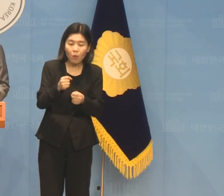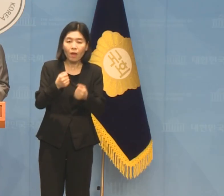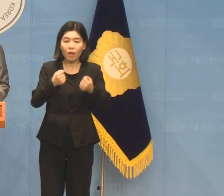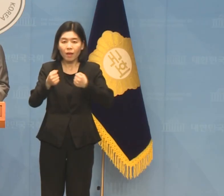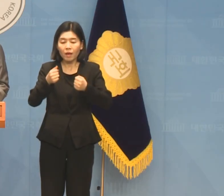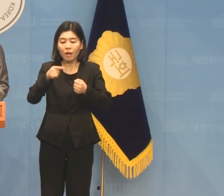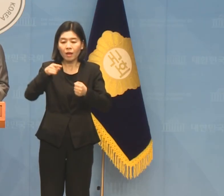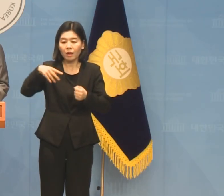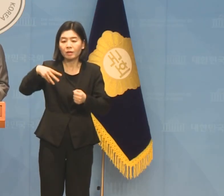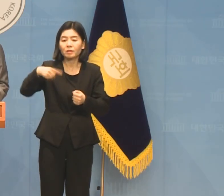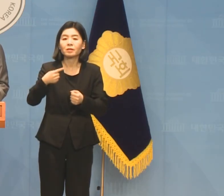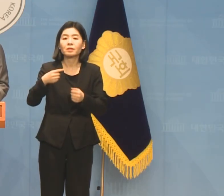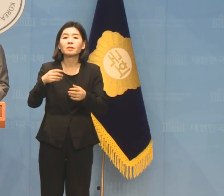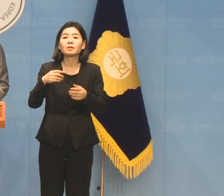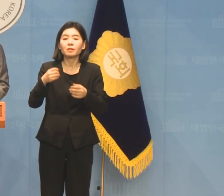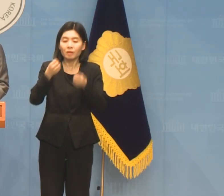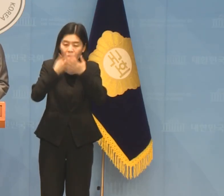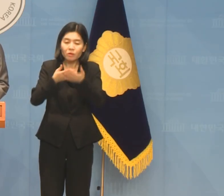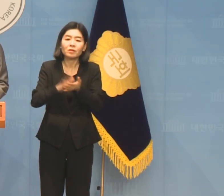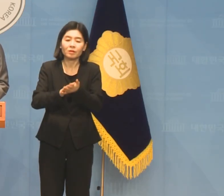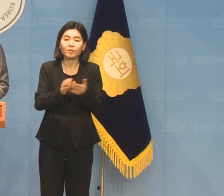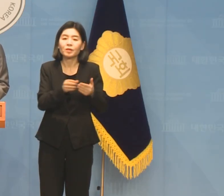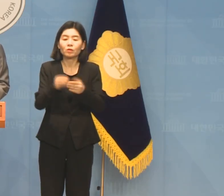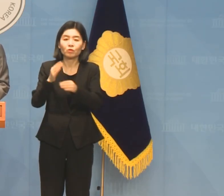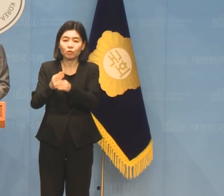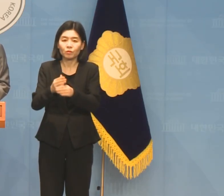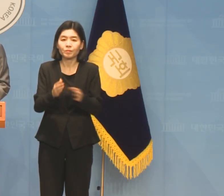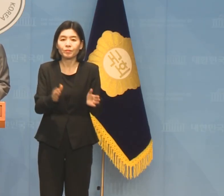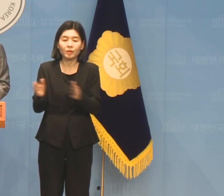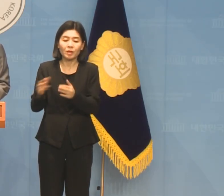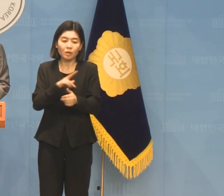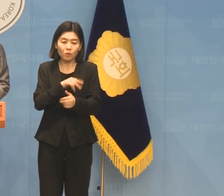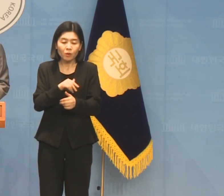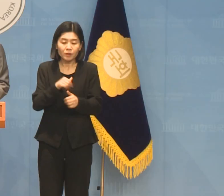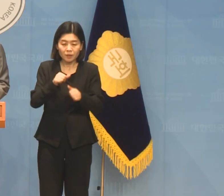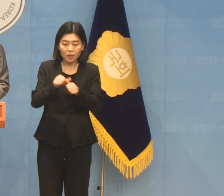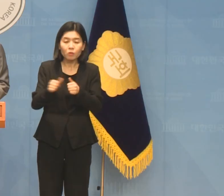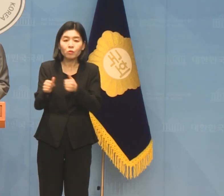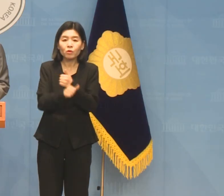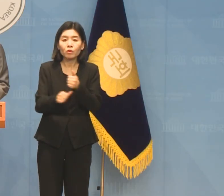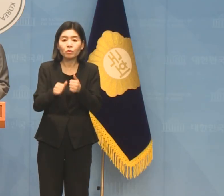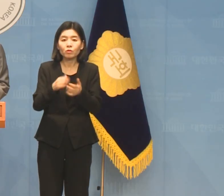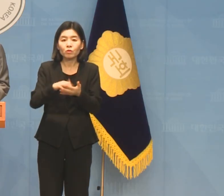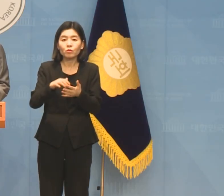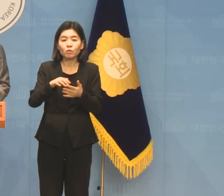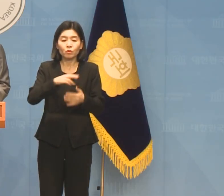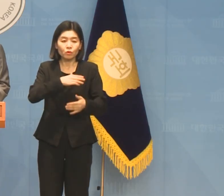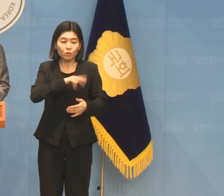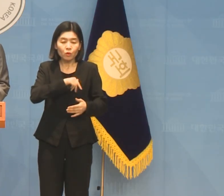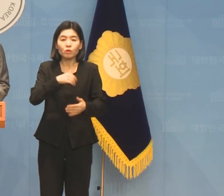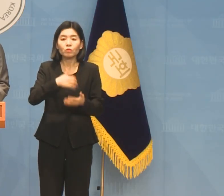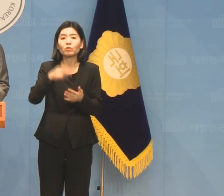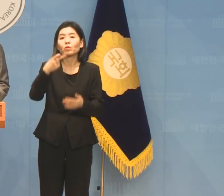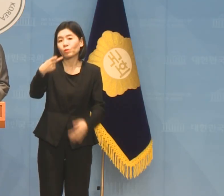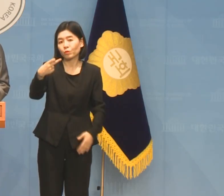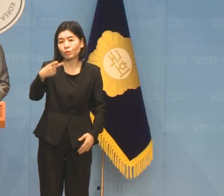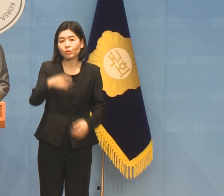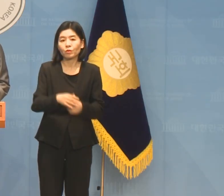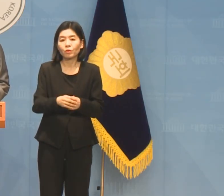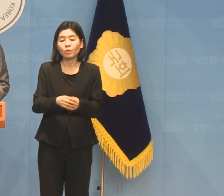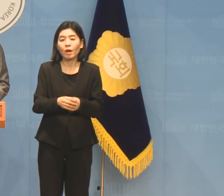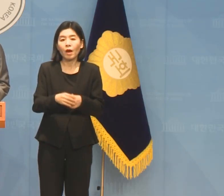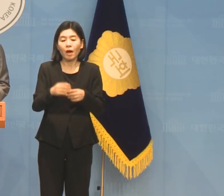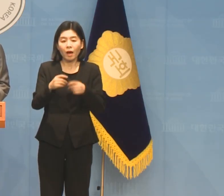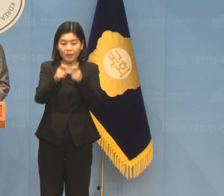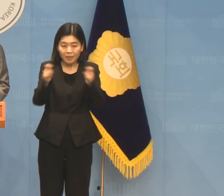이끌고 계십니다. 다음은 의원 자문위원으로 12분의 국회의원이 함께하십니다. 팀